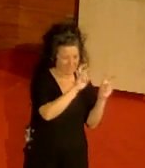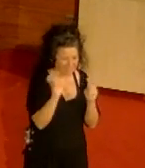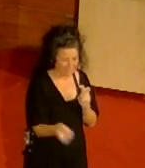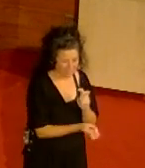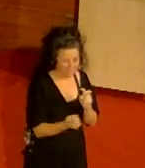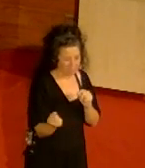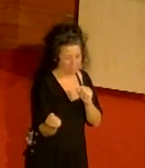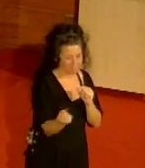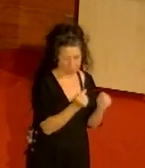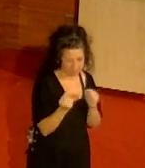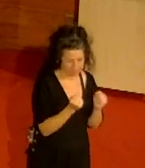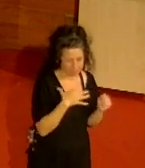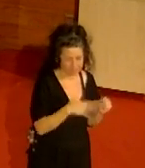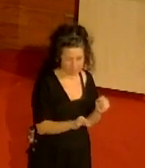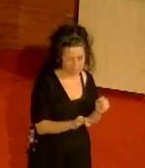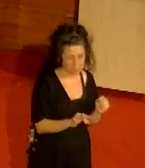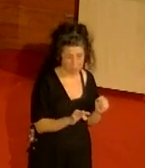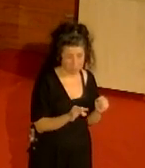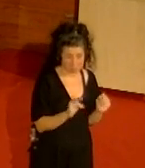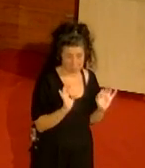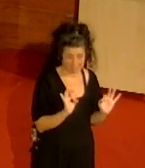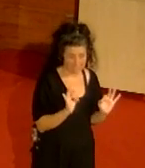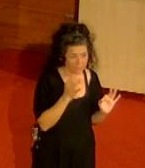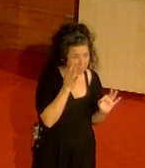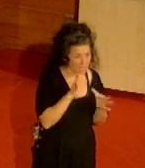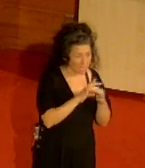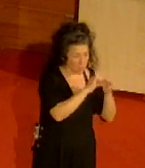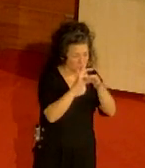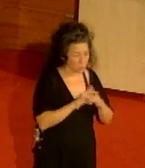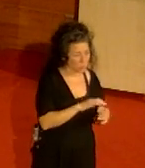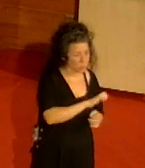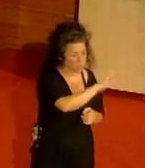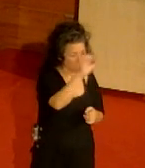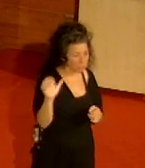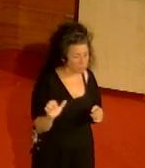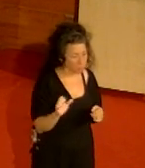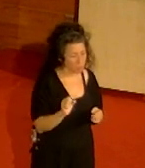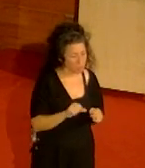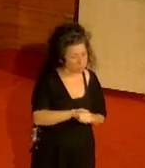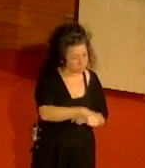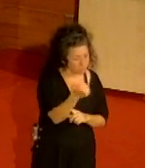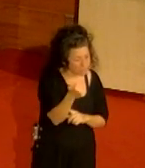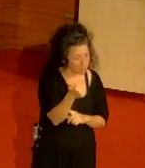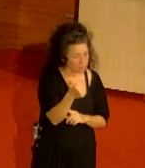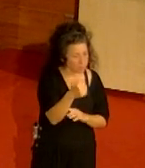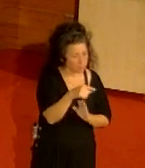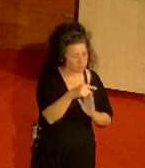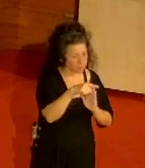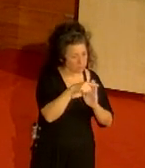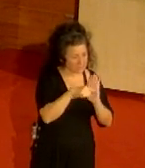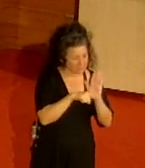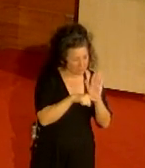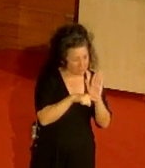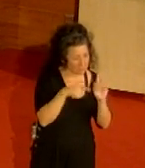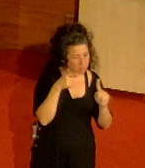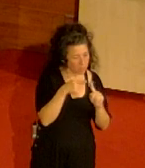bueno, de hecho la Unión Europea aprobó una directiva para dar protección automática a las personas de Ucrania,